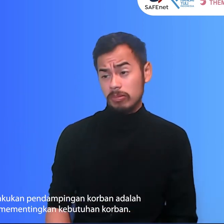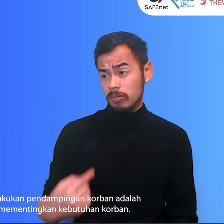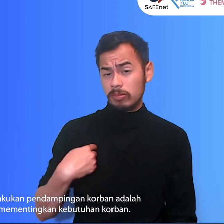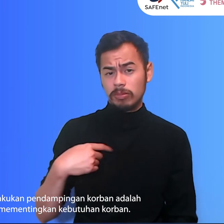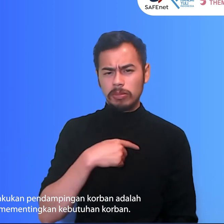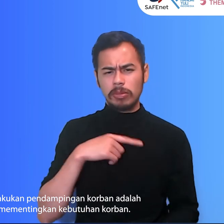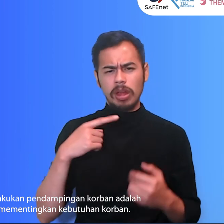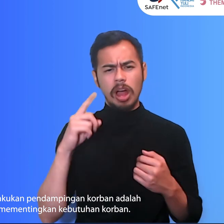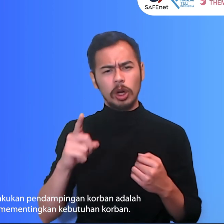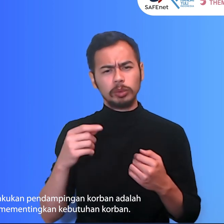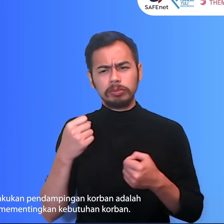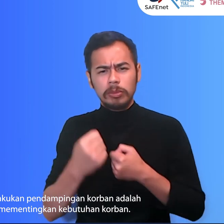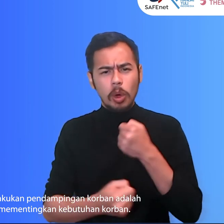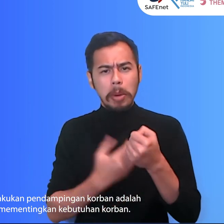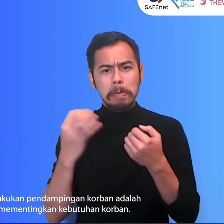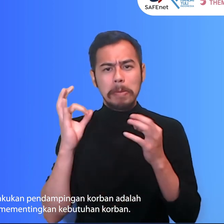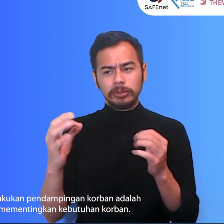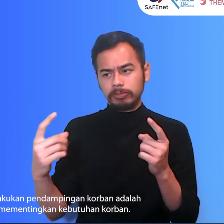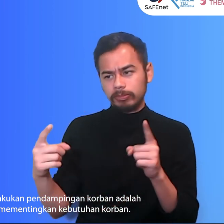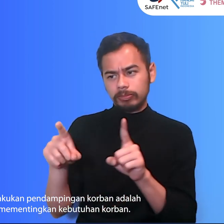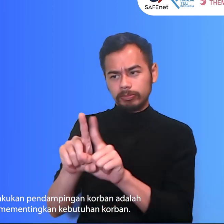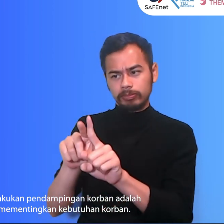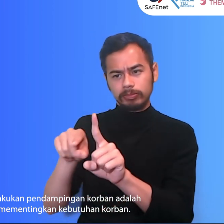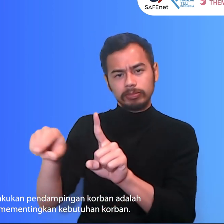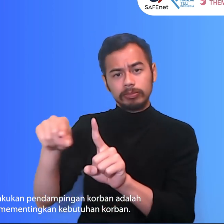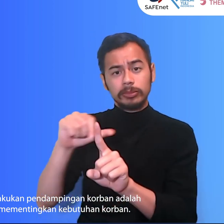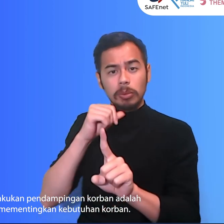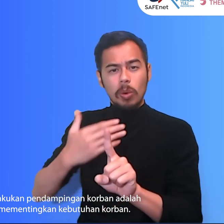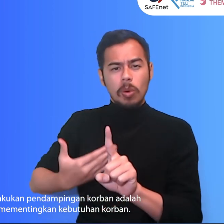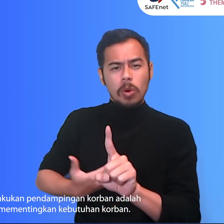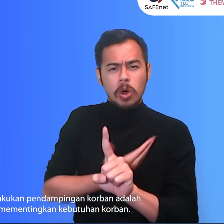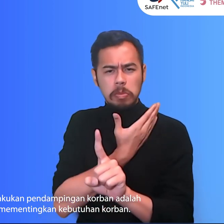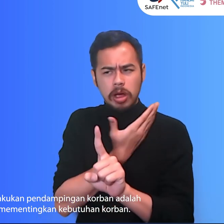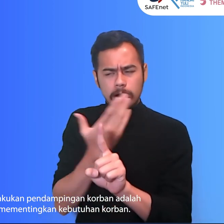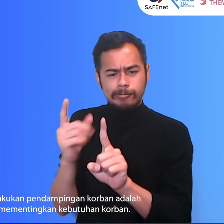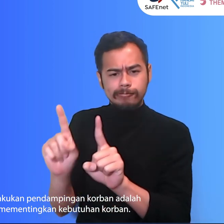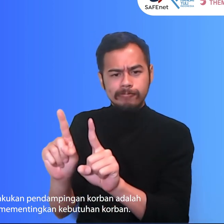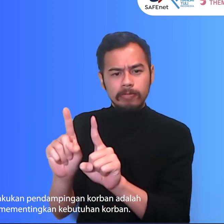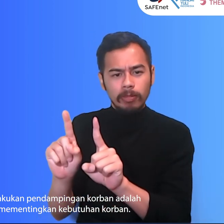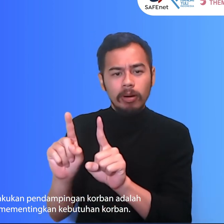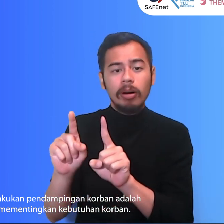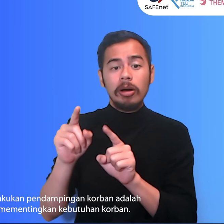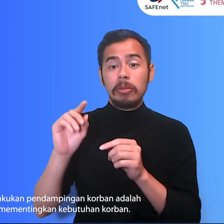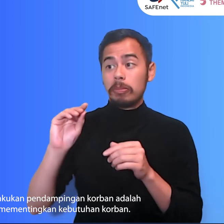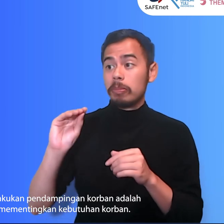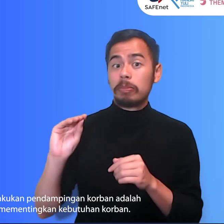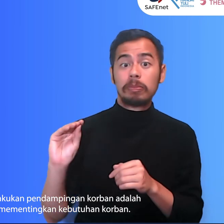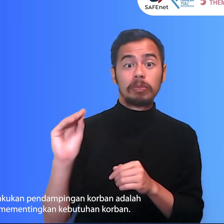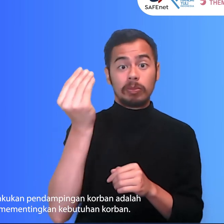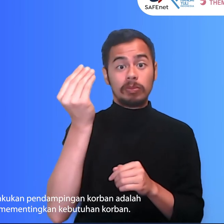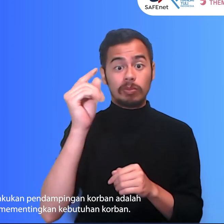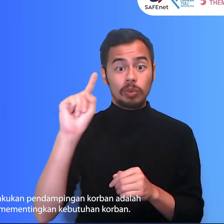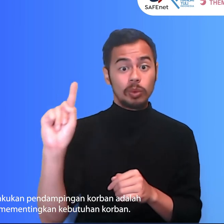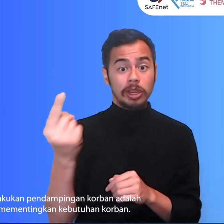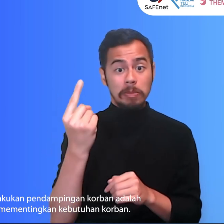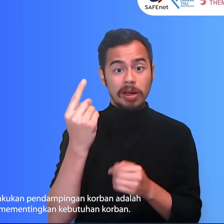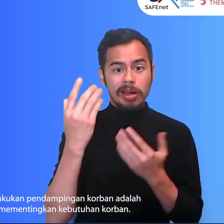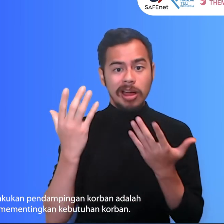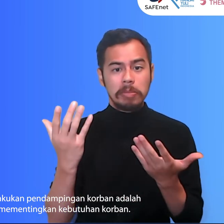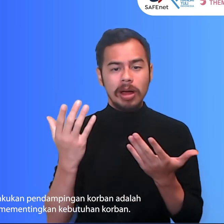online yang digunakan Apa yang harus dilakukan saat harus mendampingi korban prioritas utama saat